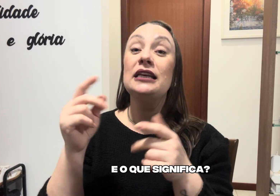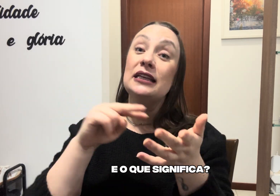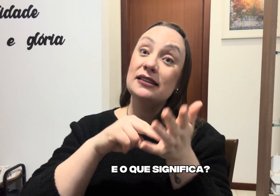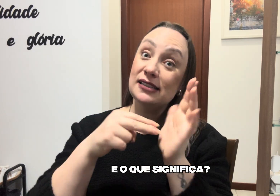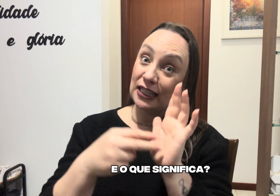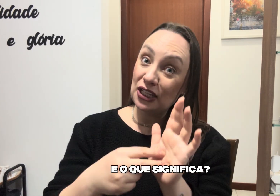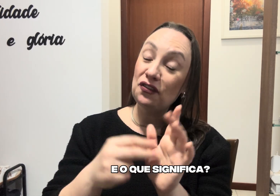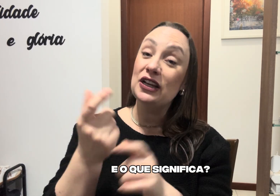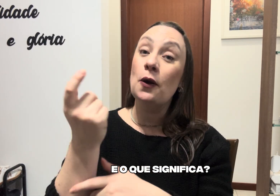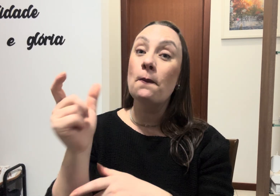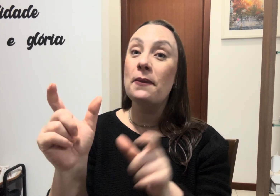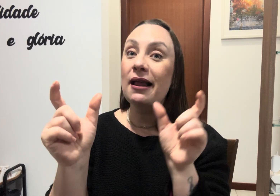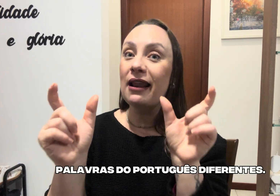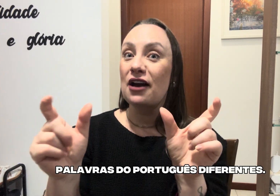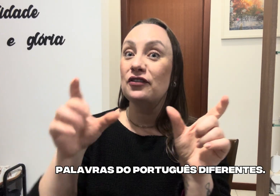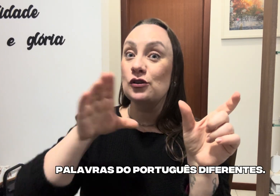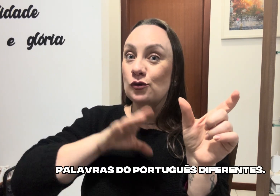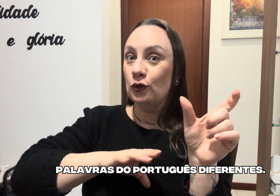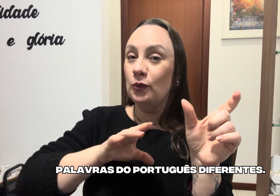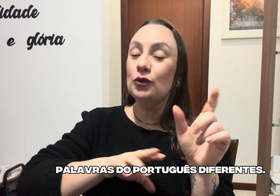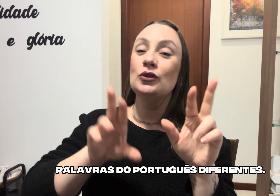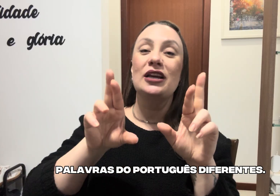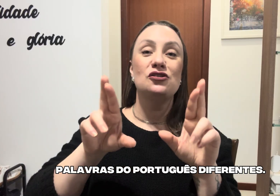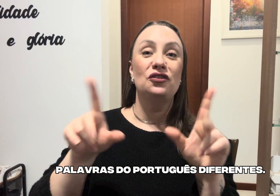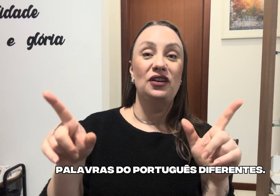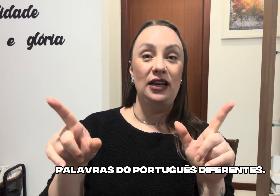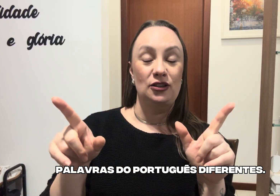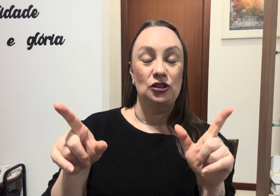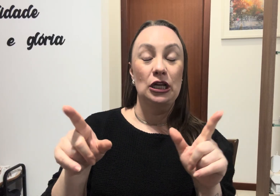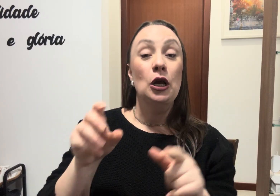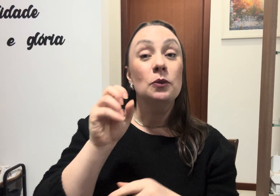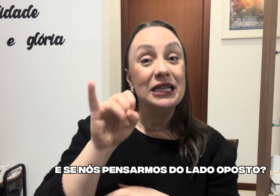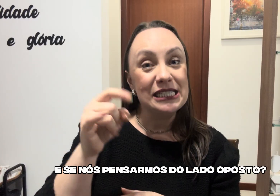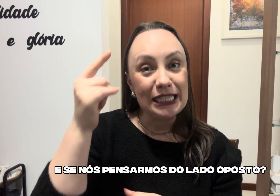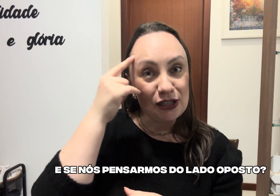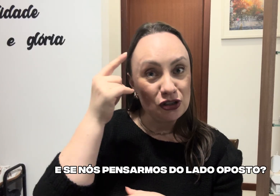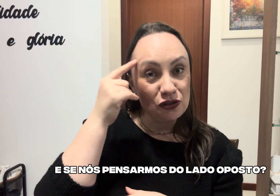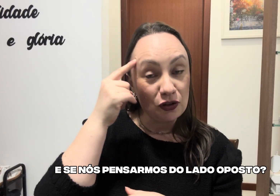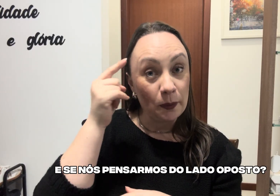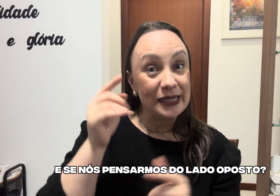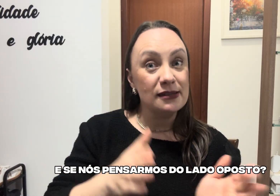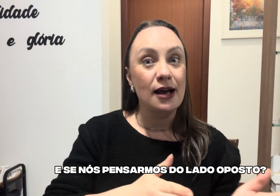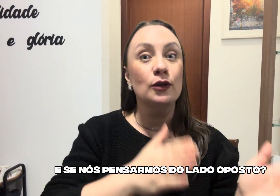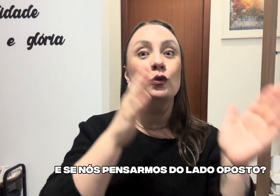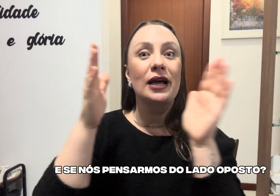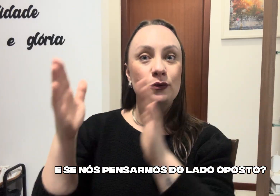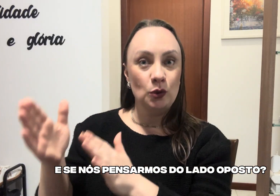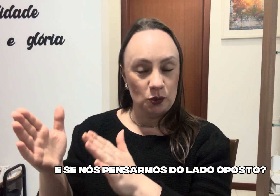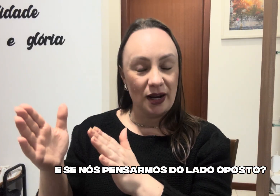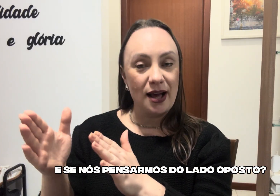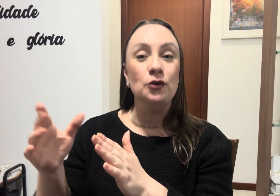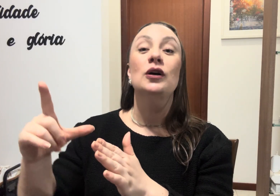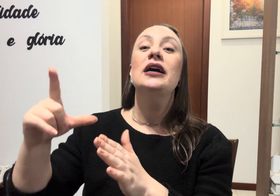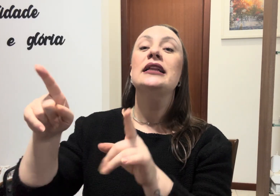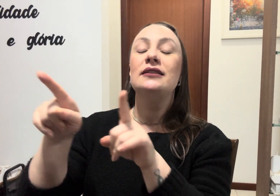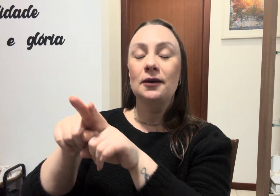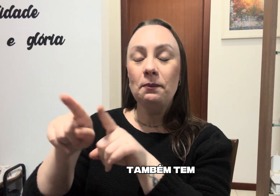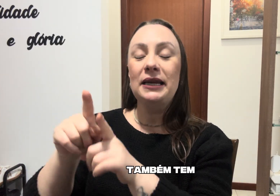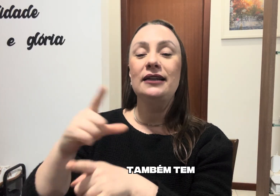que significam palavras do português diferente. Porque se a gente for pensar do lado contrário, também